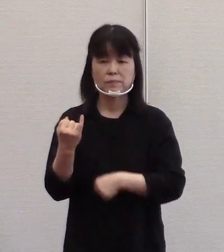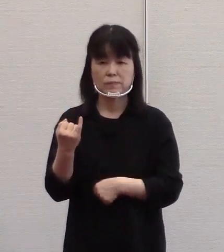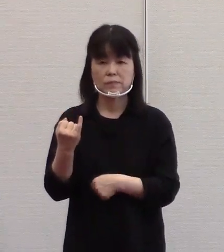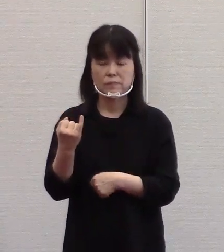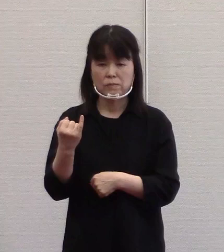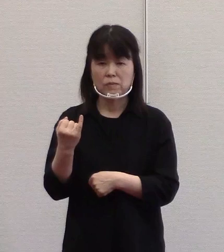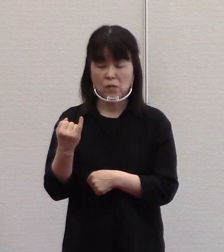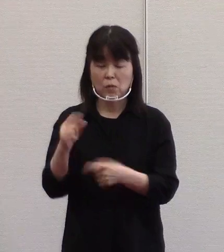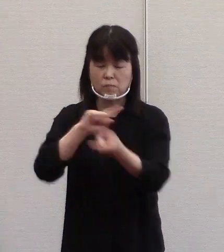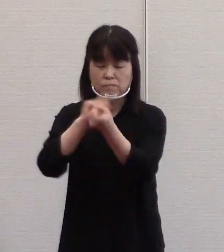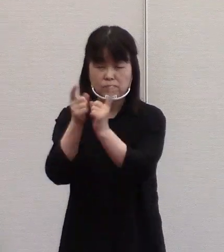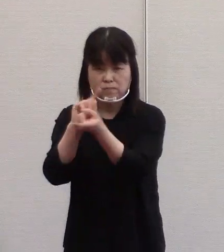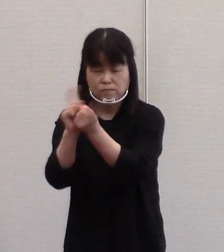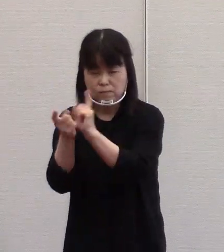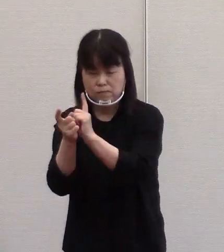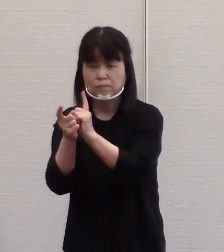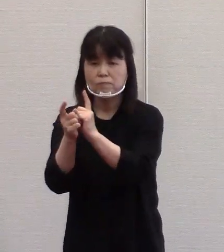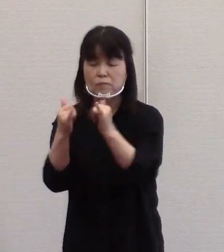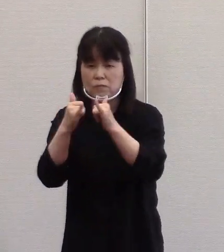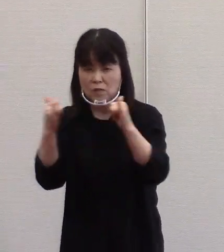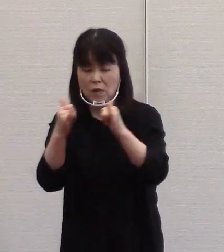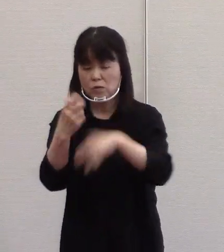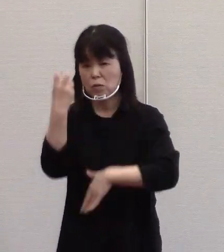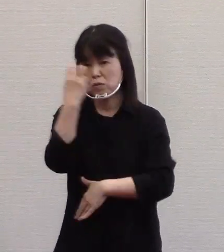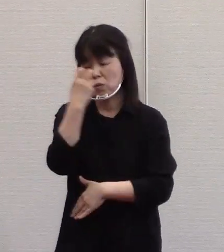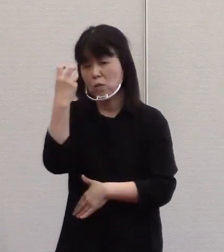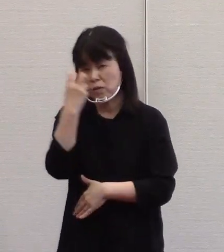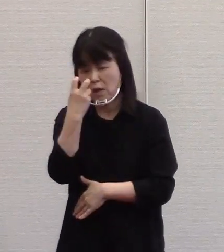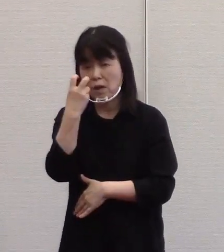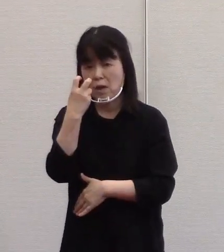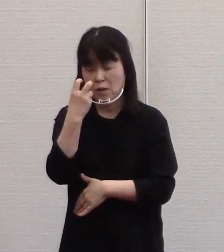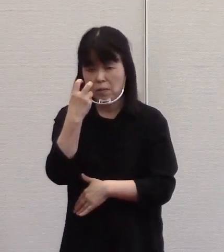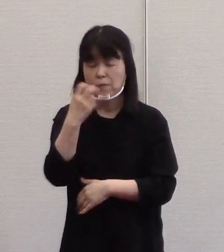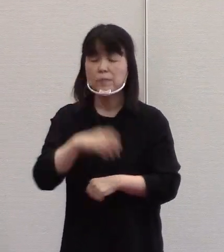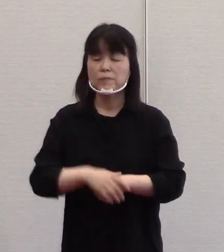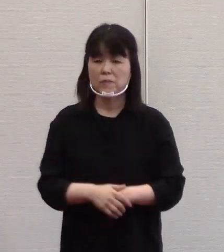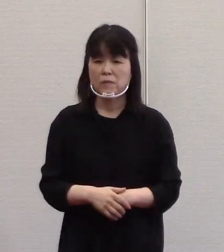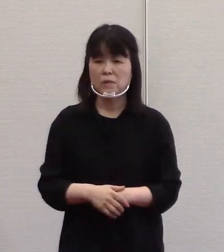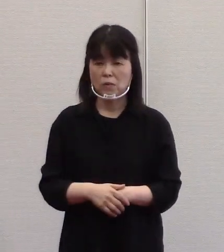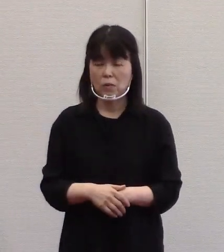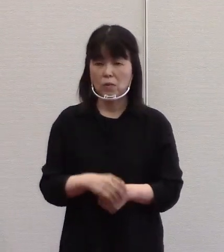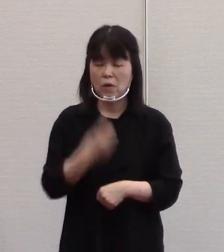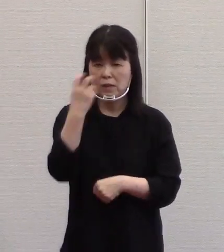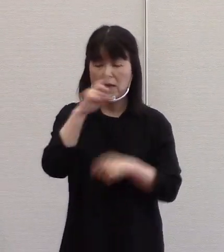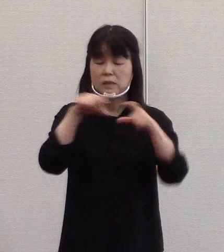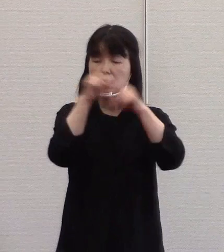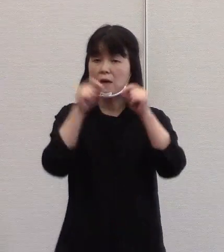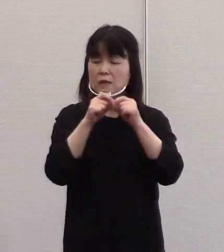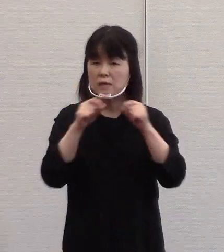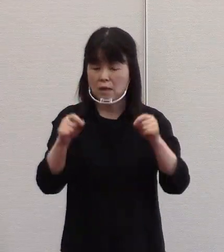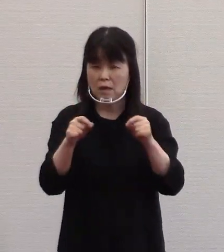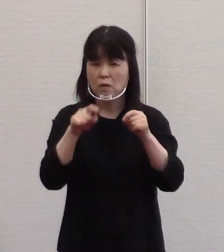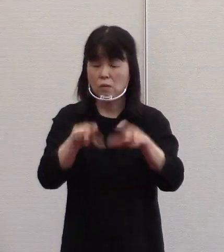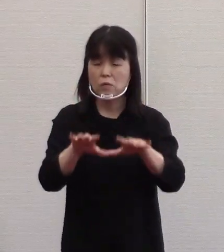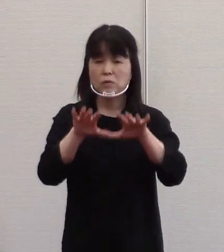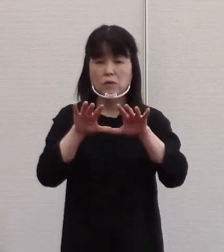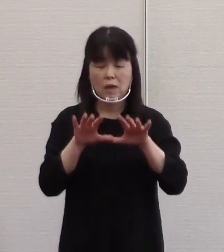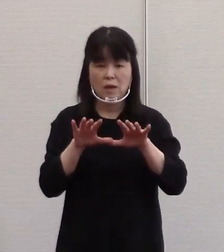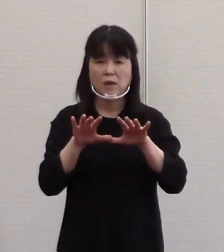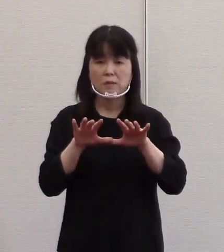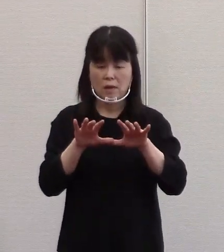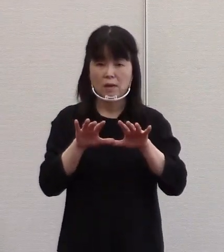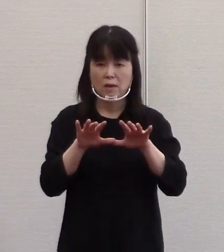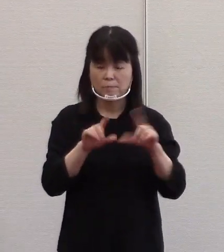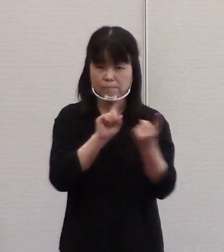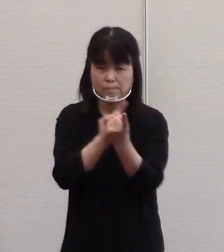濃厚接触者等の調査、また検査結果等を踏まえて、さまざまな対応をしてい